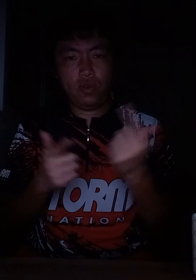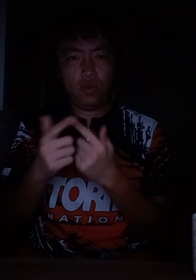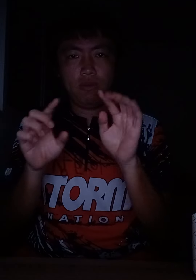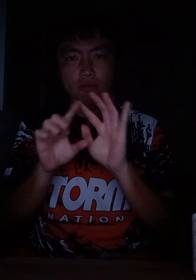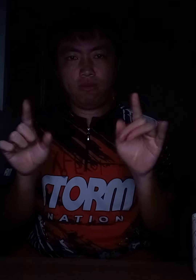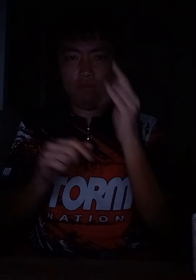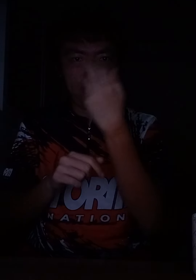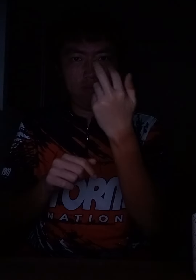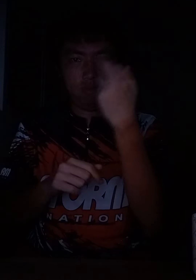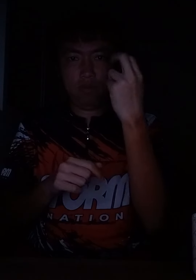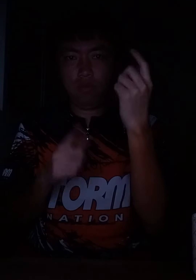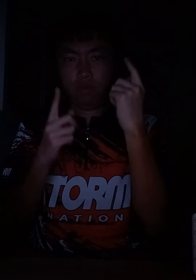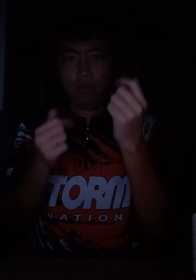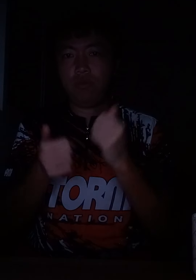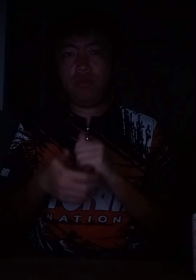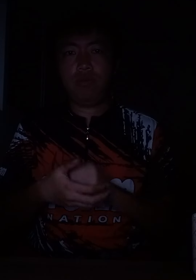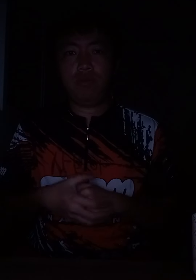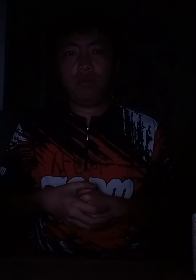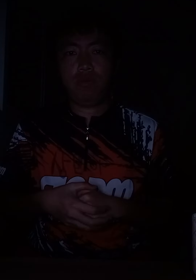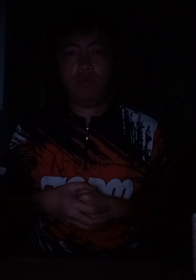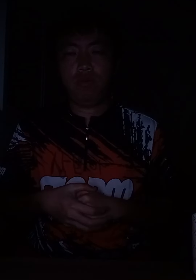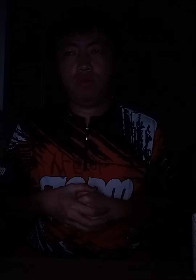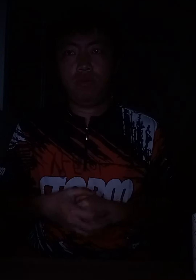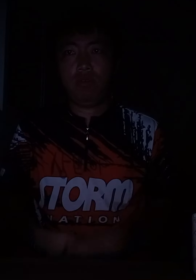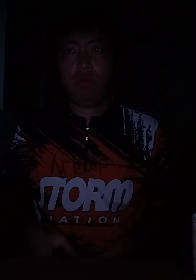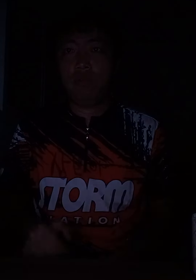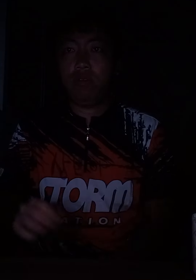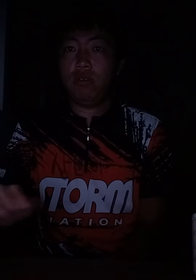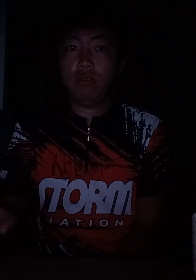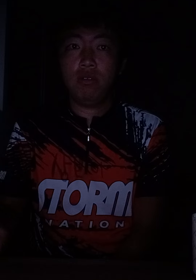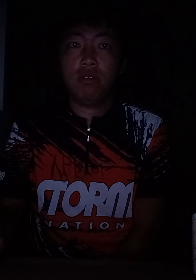중입니다. 연합뉴스TV 홍석준입니다.